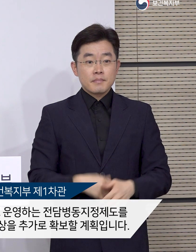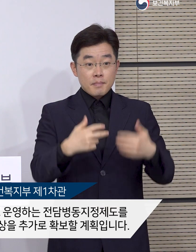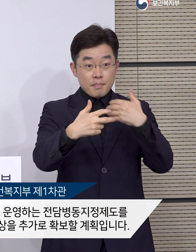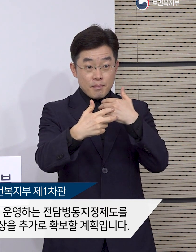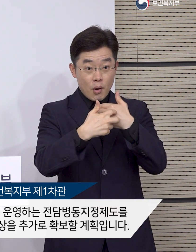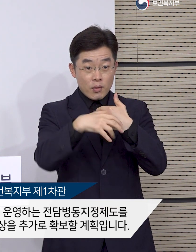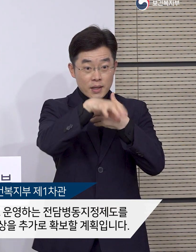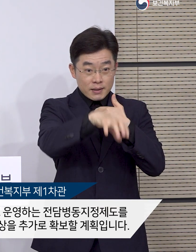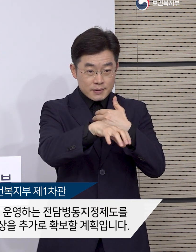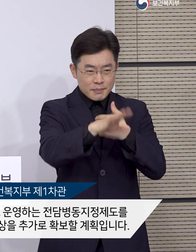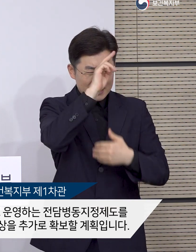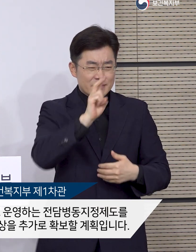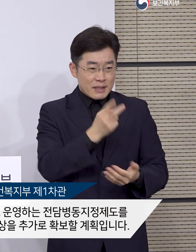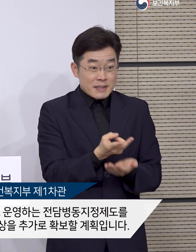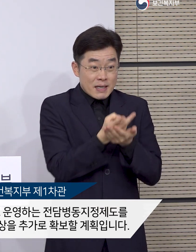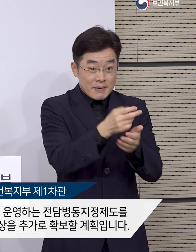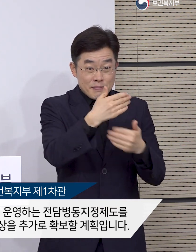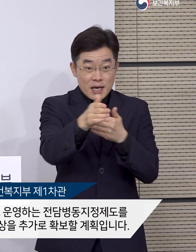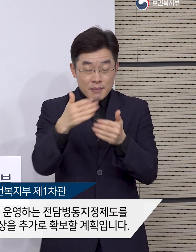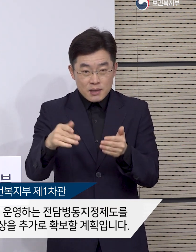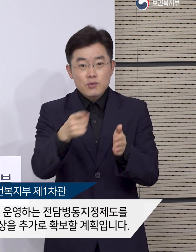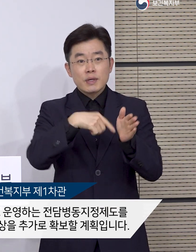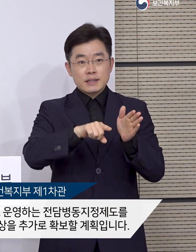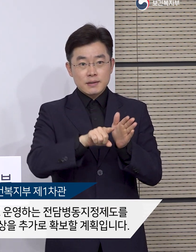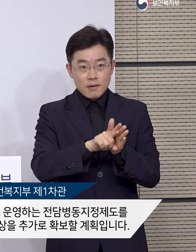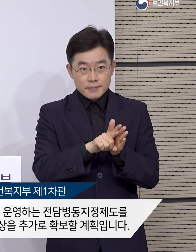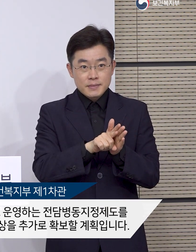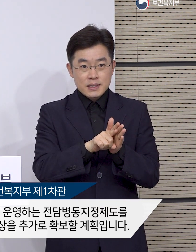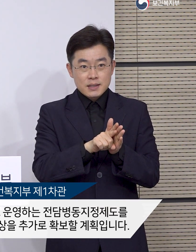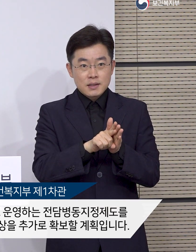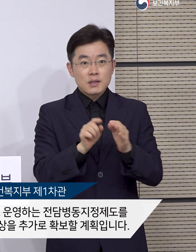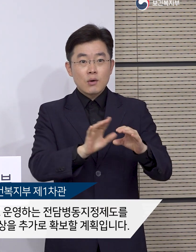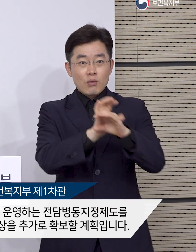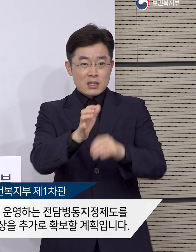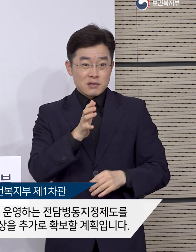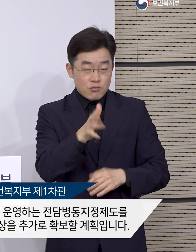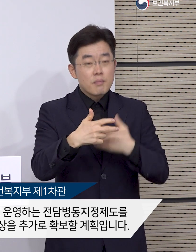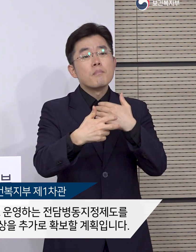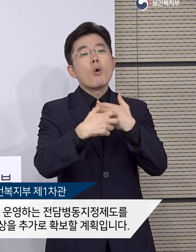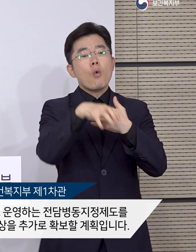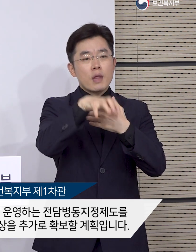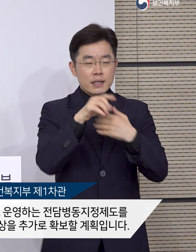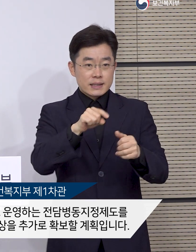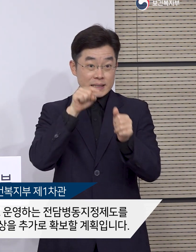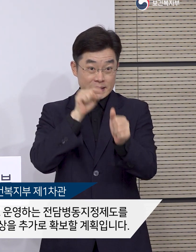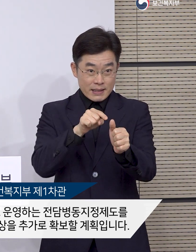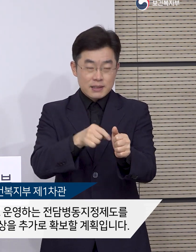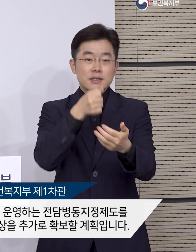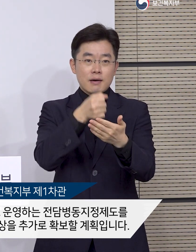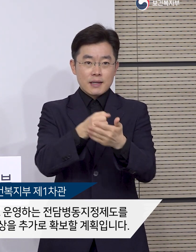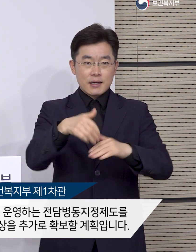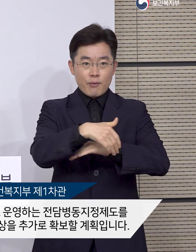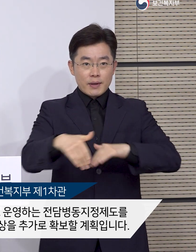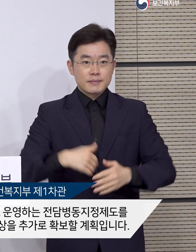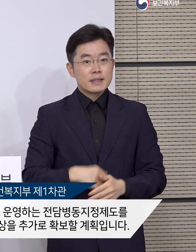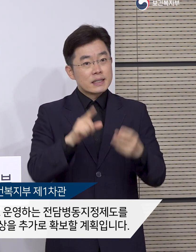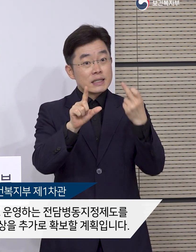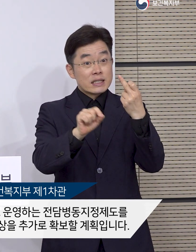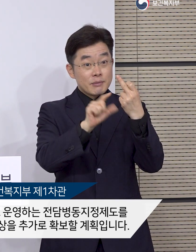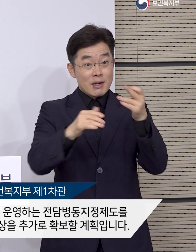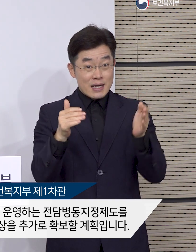전체를 중환자가 입원하는 병상으로 운영하는 전담 병동 지정 제도를 도입해서